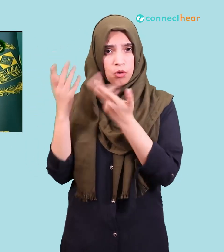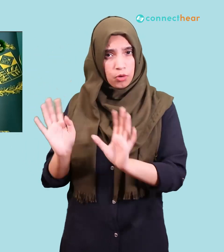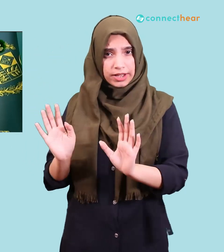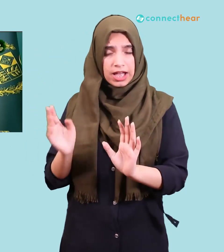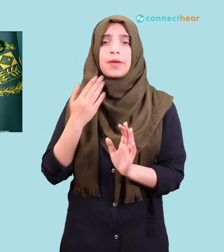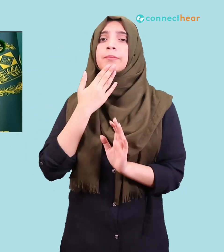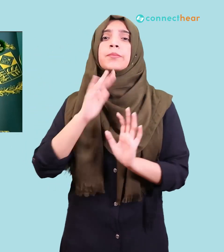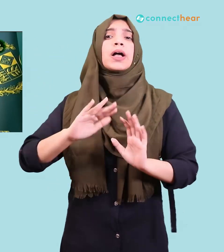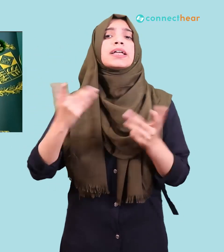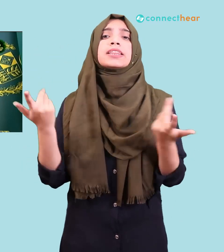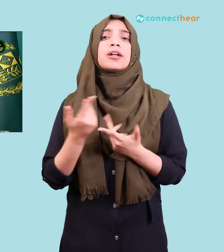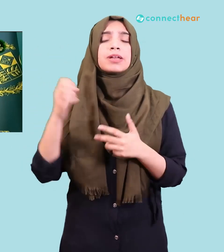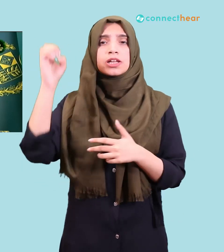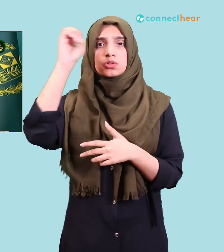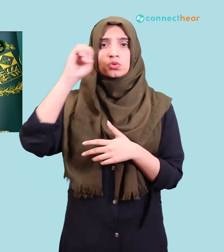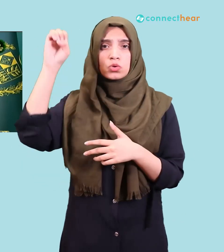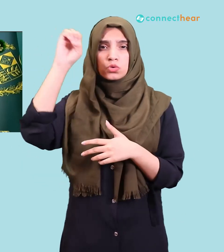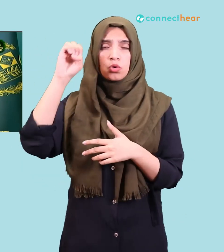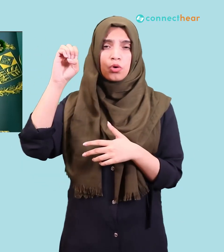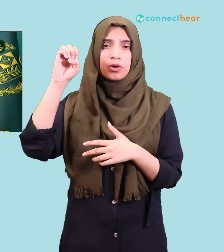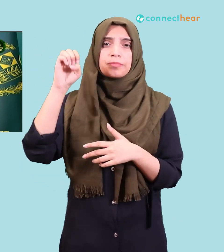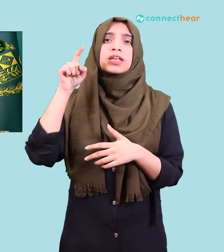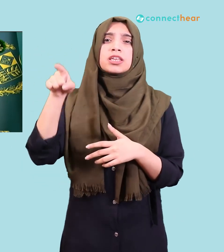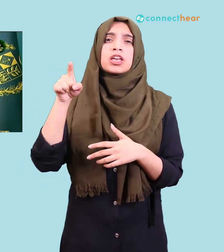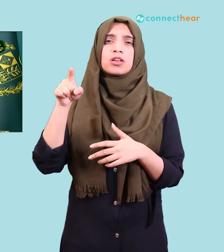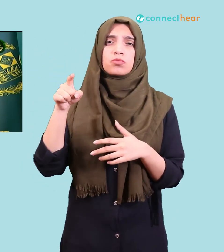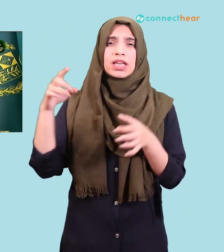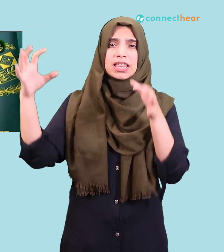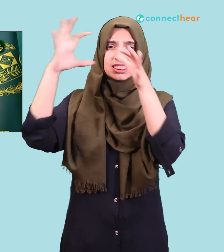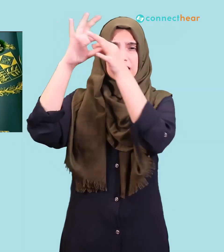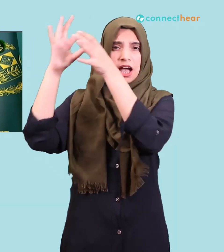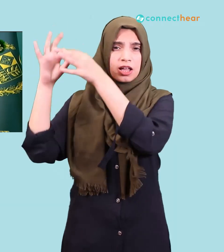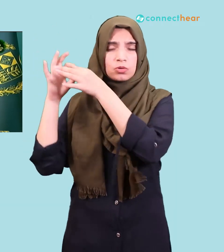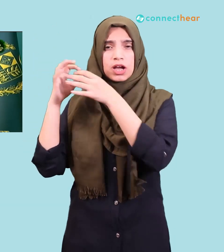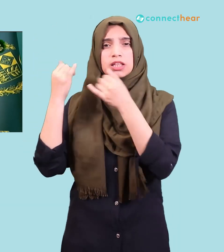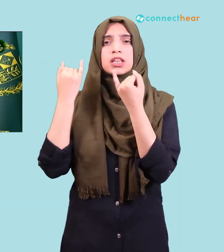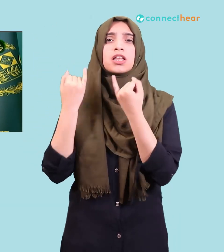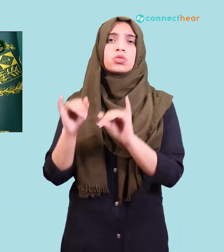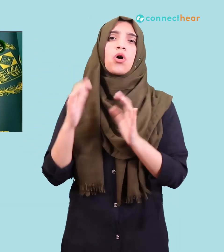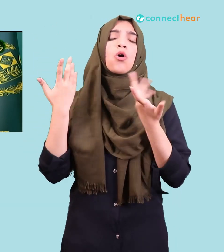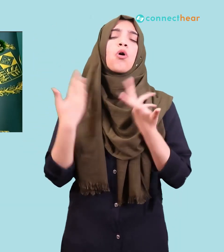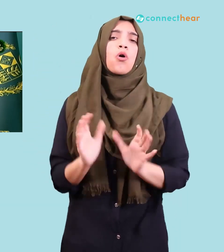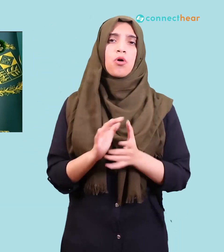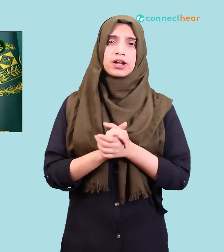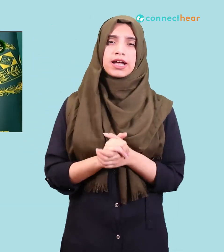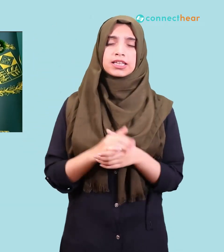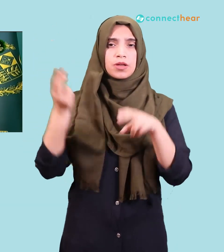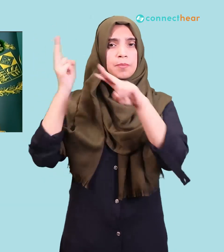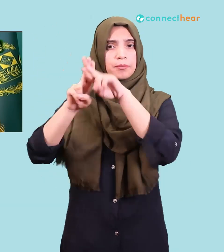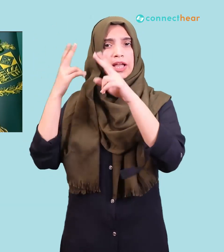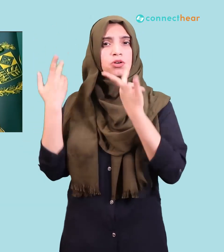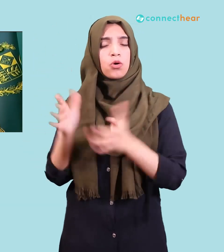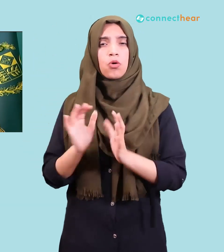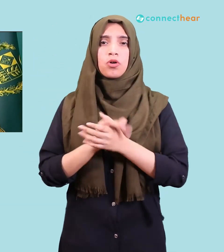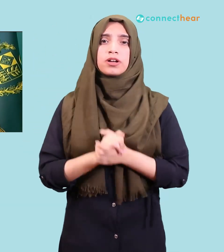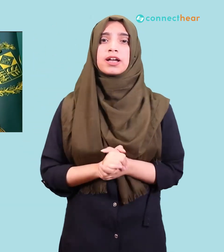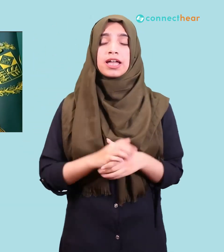گے. اس کا مطلب کیا کہ جو ہماری آدھی ٹیکسٹائل کی ایکسپورٹس ہیں وہ یورپین یونین میں جاتی